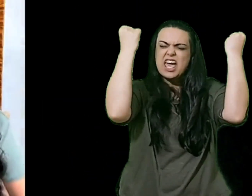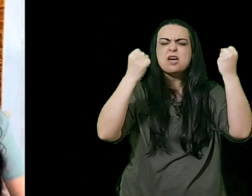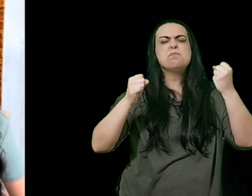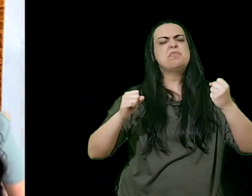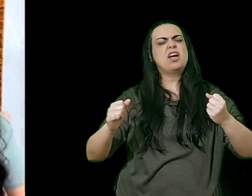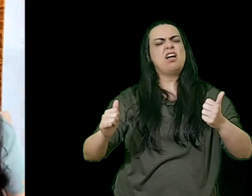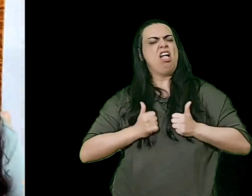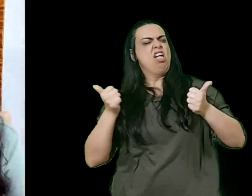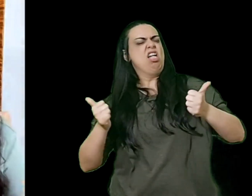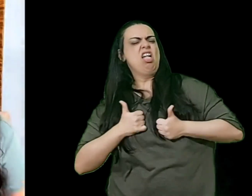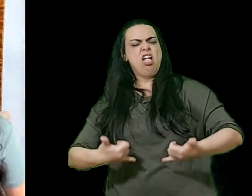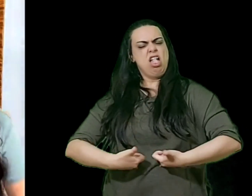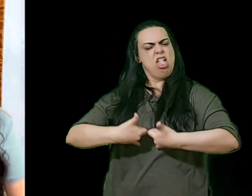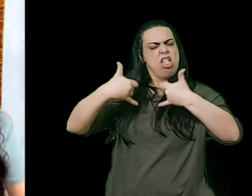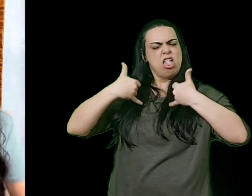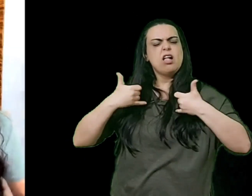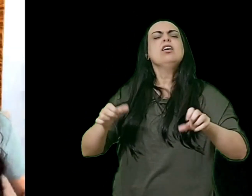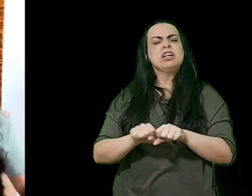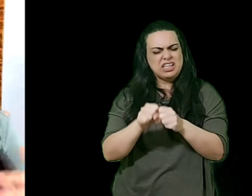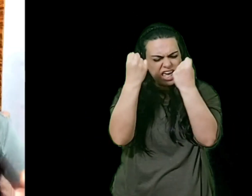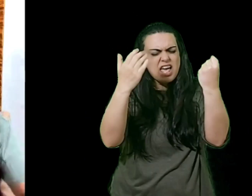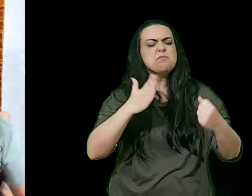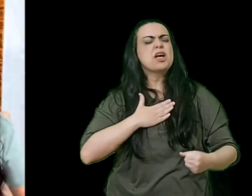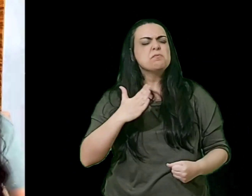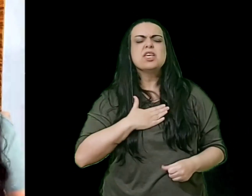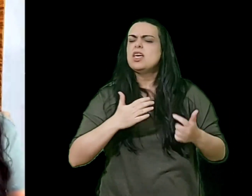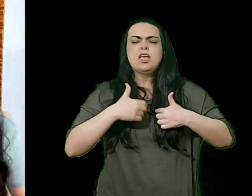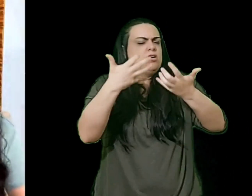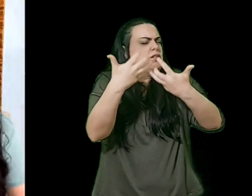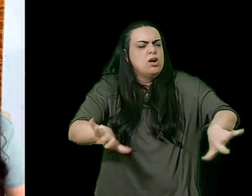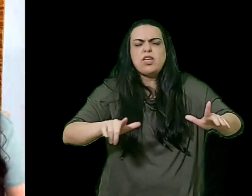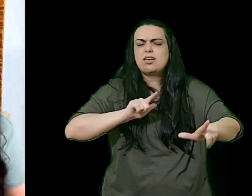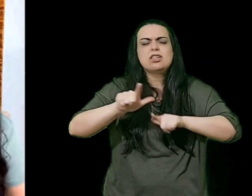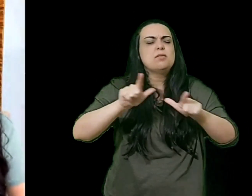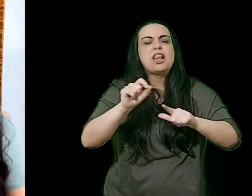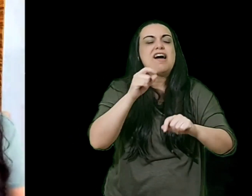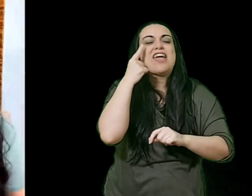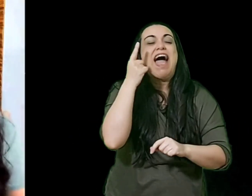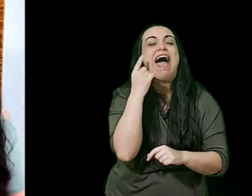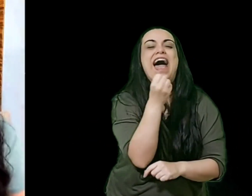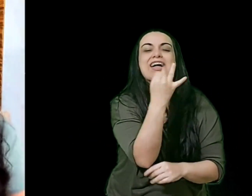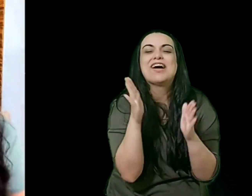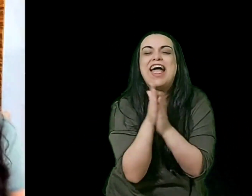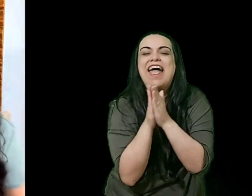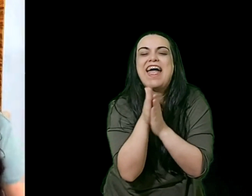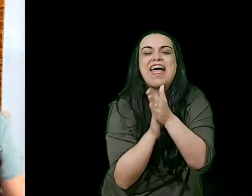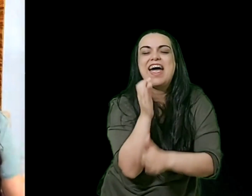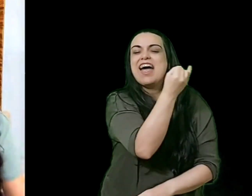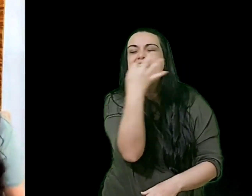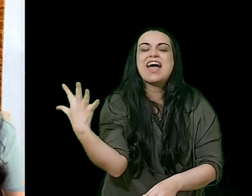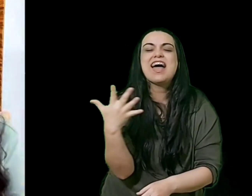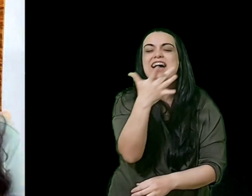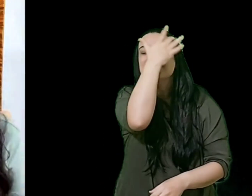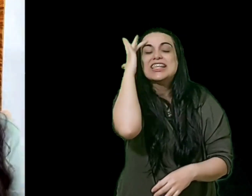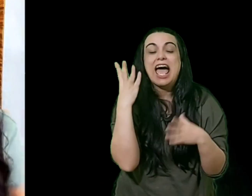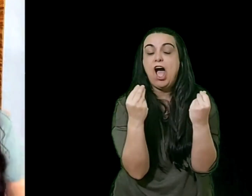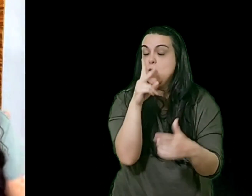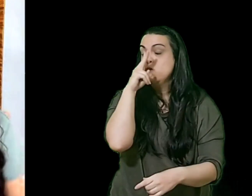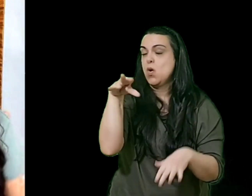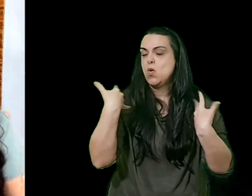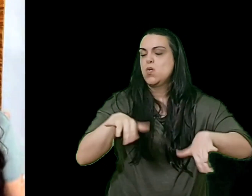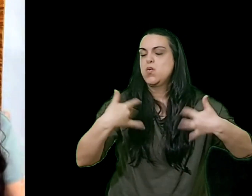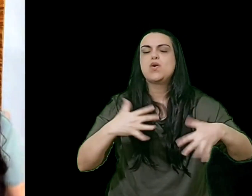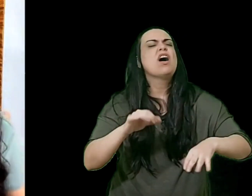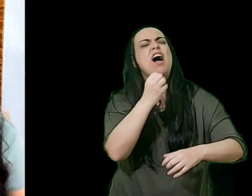a vaidade, a começar pela minha. A começar pela minha, Senhor. Eu não quero trabalhar com a expectativa desse número de pessoas que está aqui me olhando.